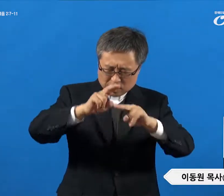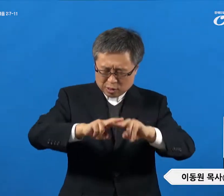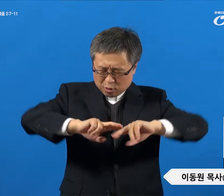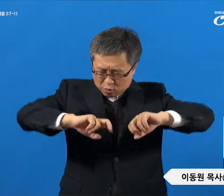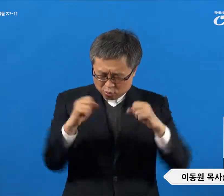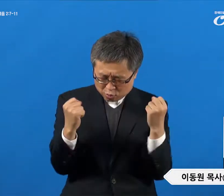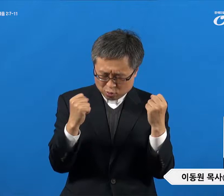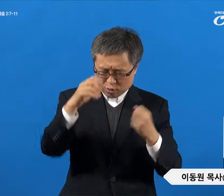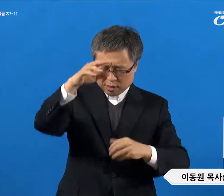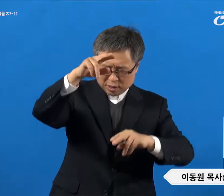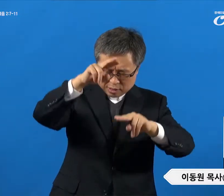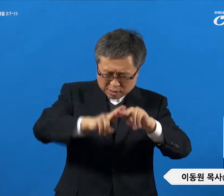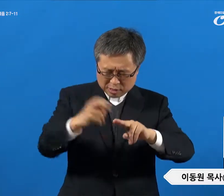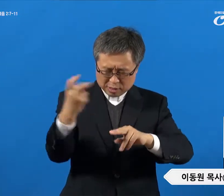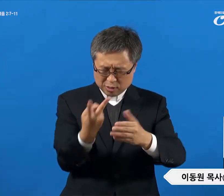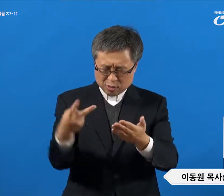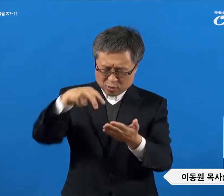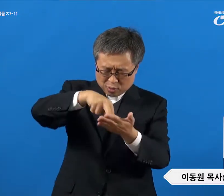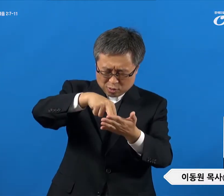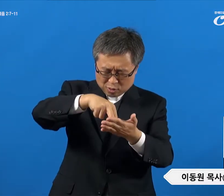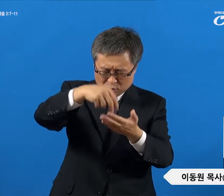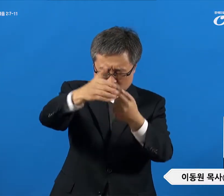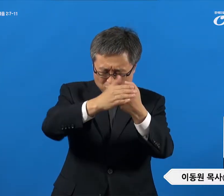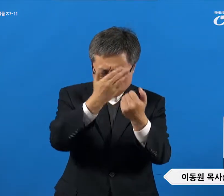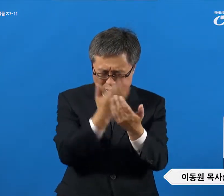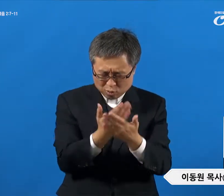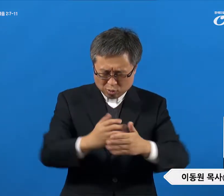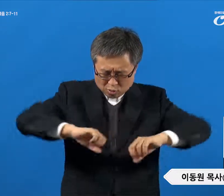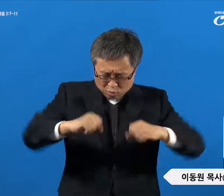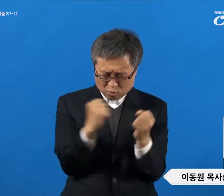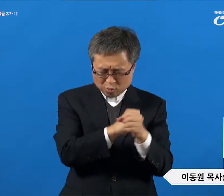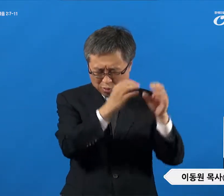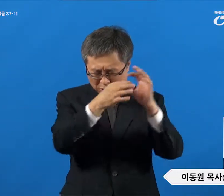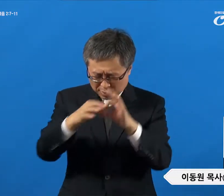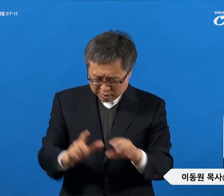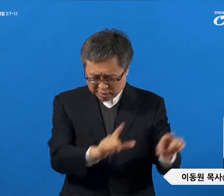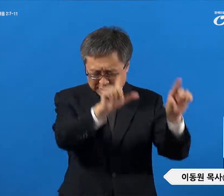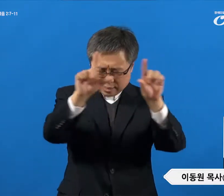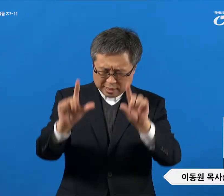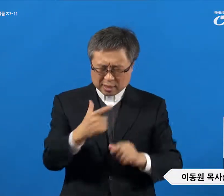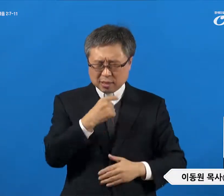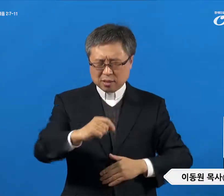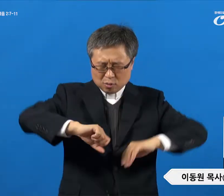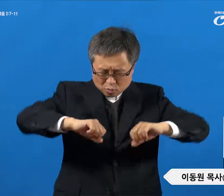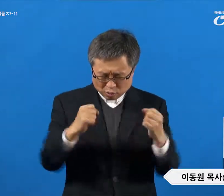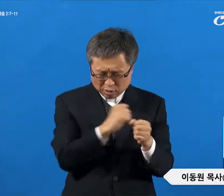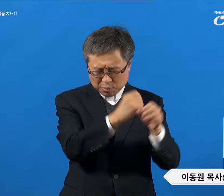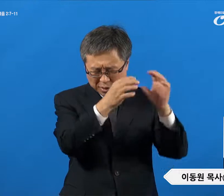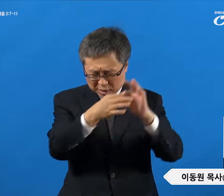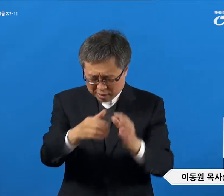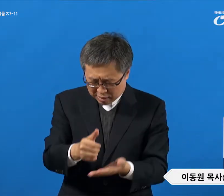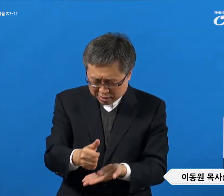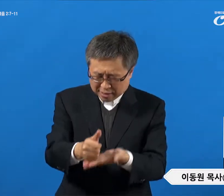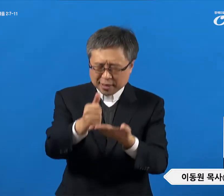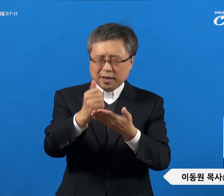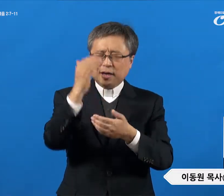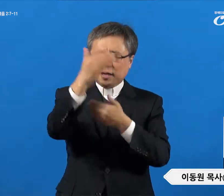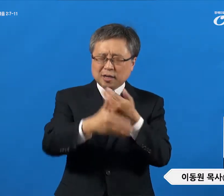자리로 다시 서게 도와주시옵소서. 순종하며 살겠습니다. 순종하며 섬기겠습니다. 하나님의 말씀을